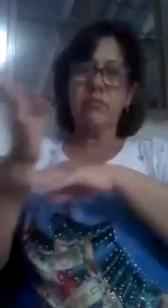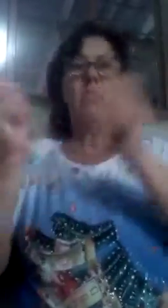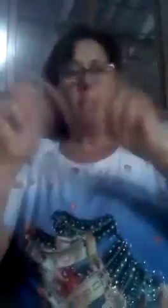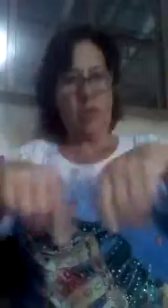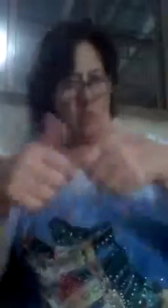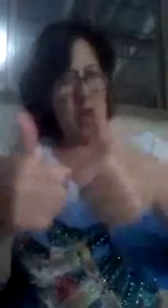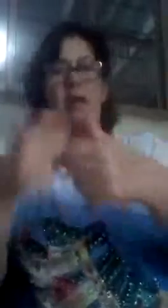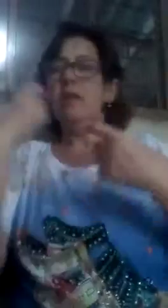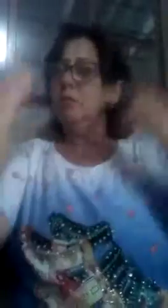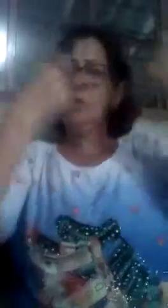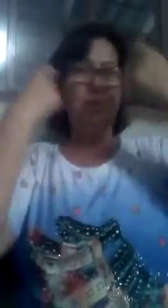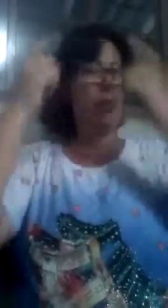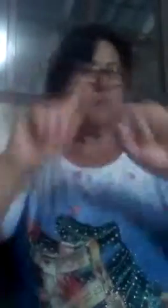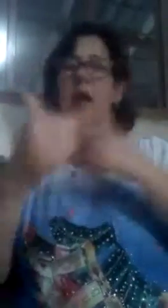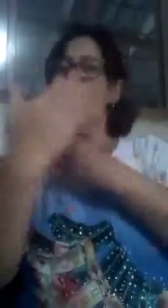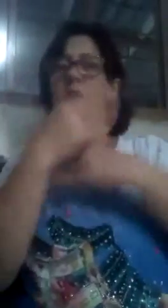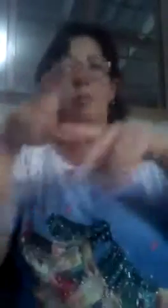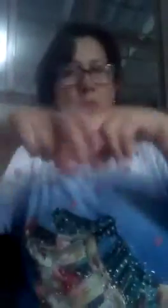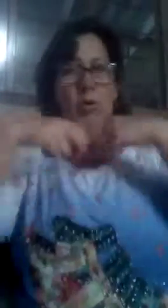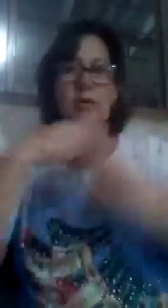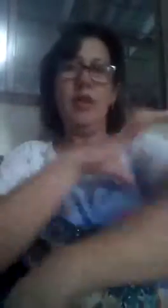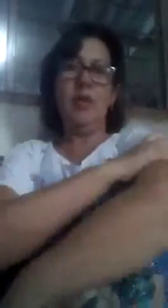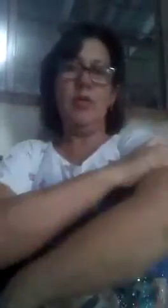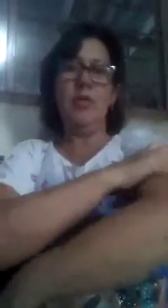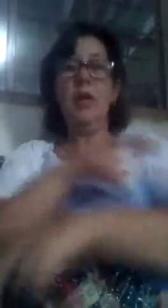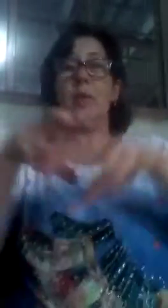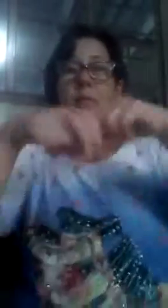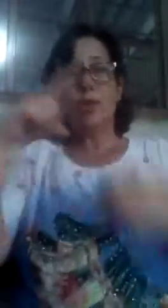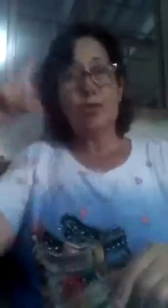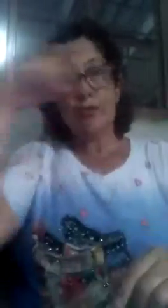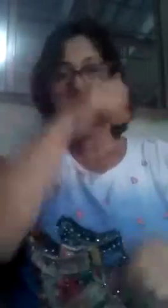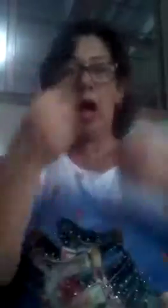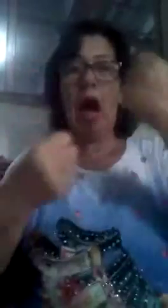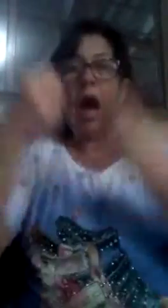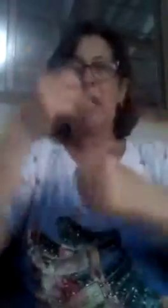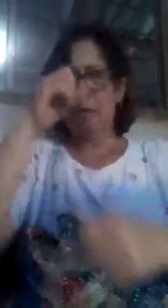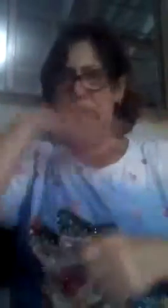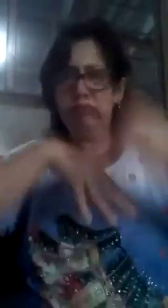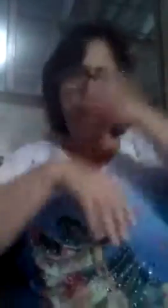no domingo Eu não vou trabalhar, então tá ótimo Aí Ela pegou e falou assim